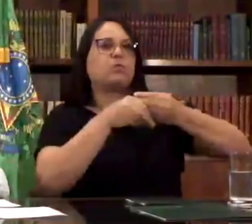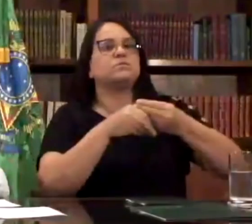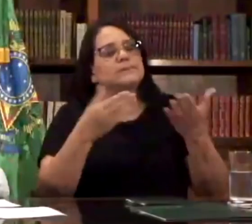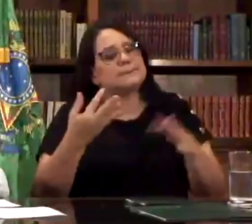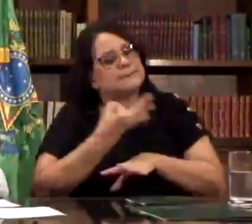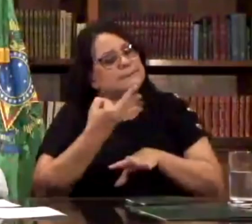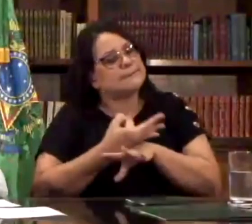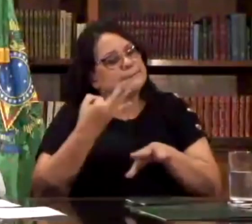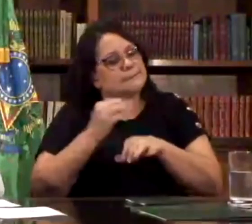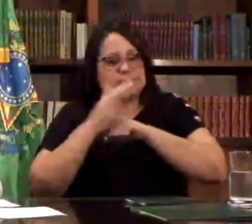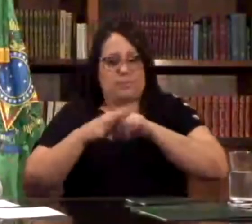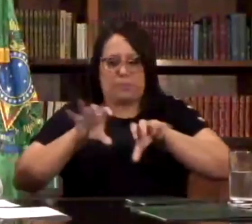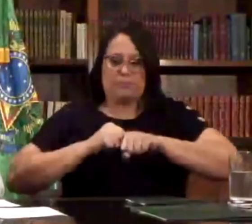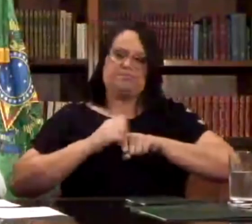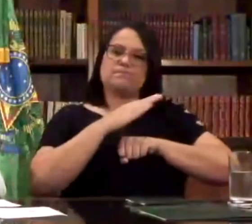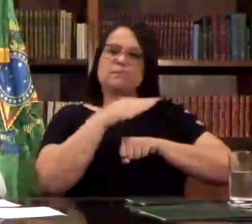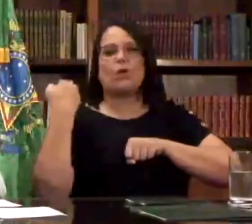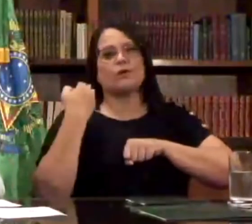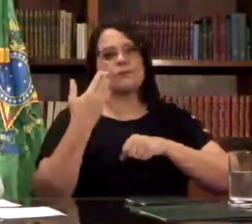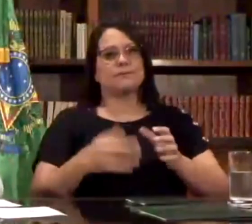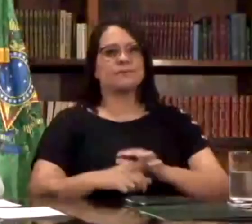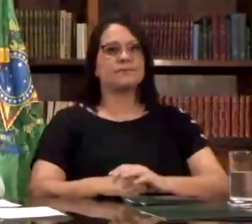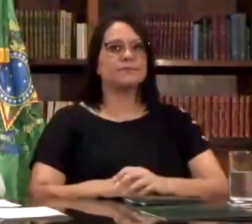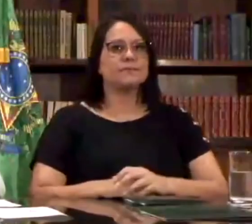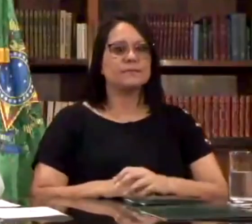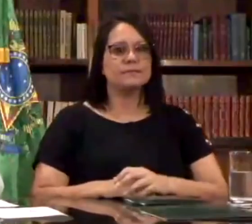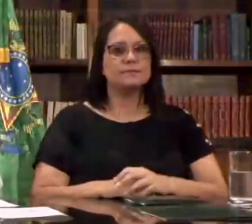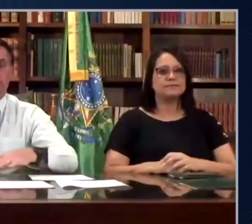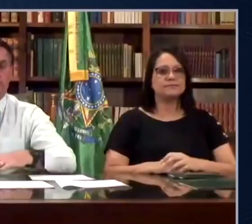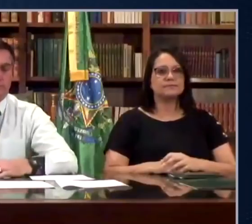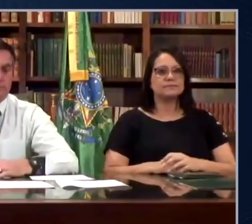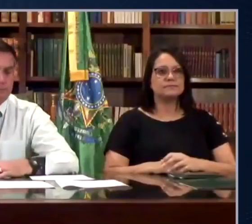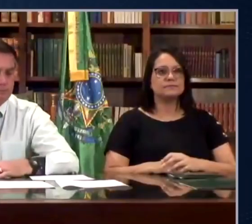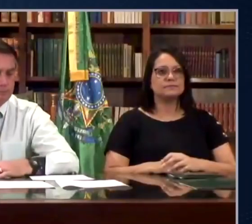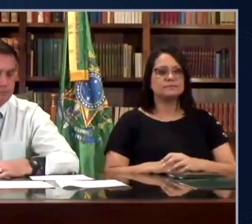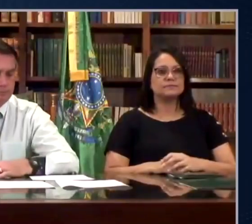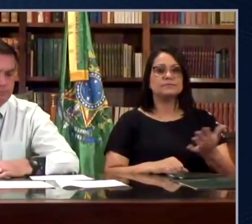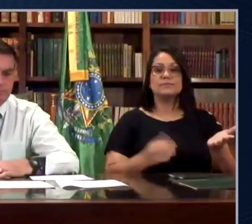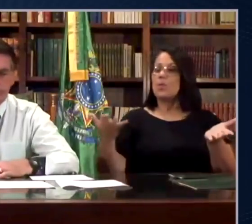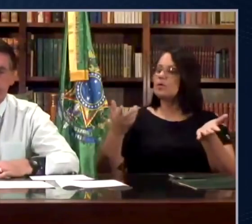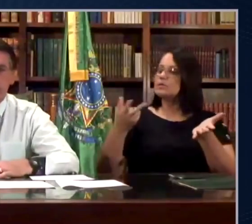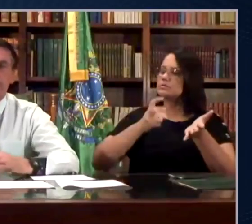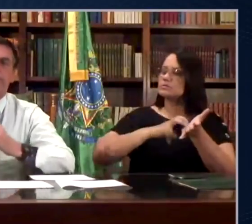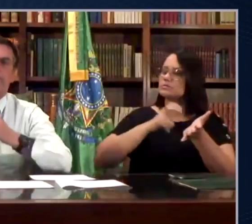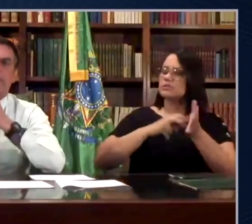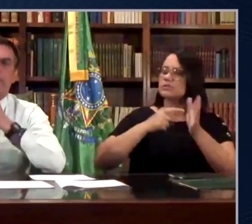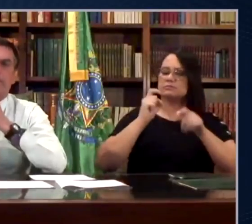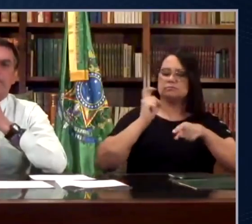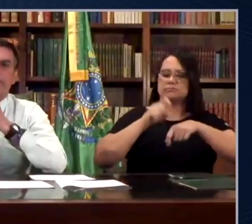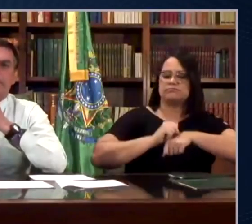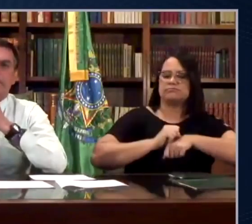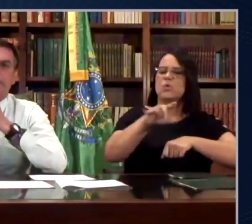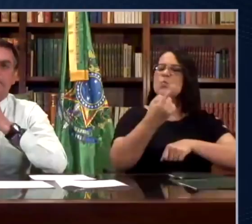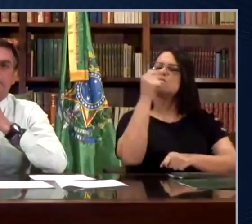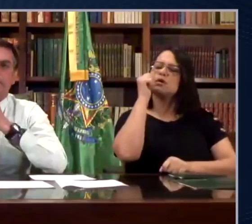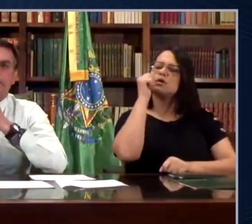à chegada do vírus. Ô presidente, e mais cedo nas redes sociais o senhor compartilhou um vídeo em que uma mulher aborda o